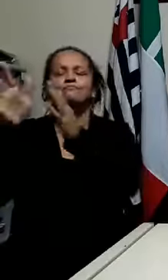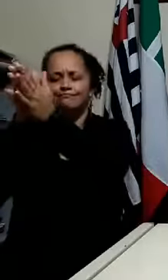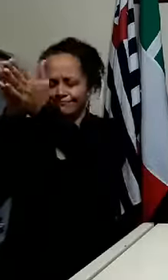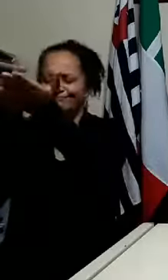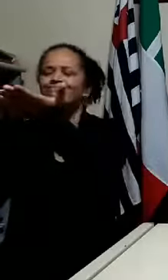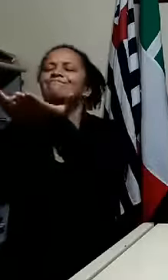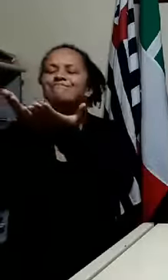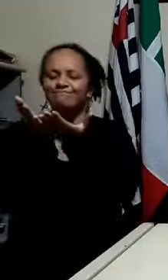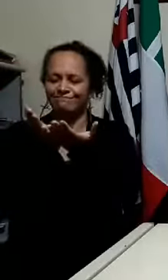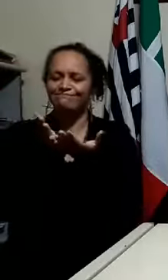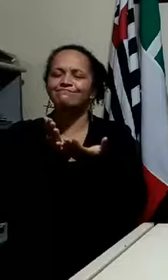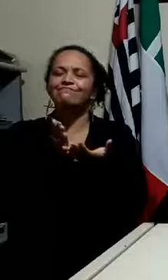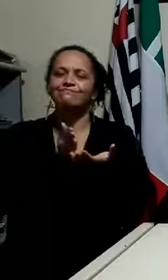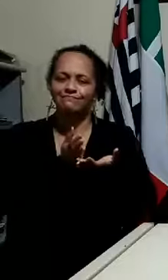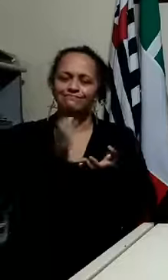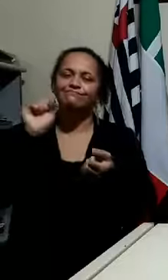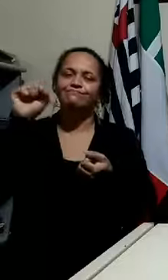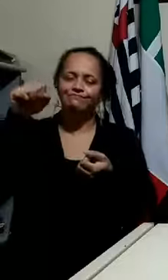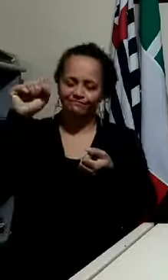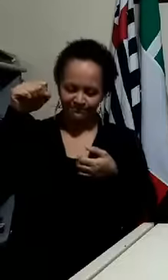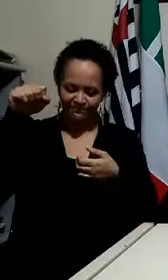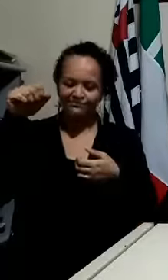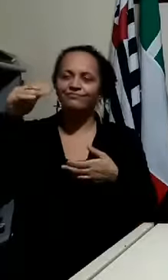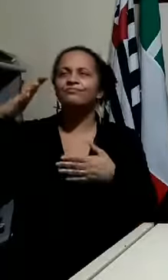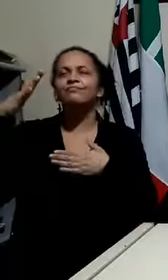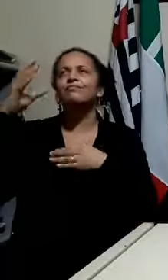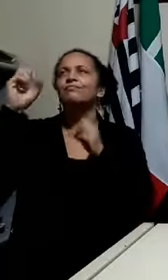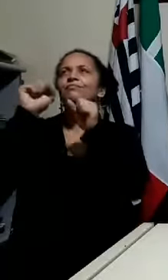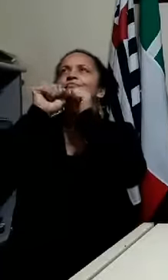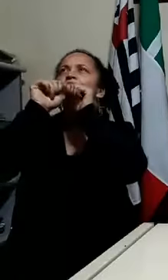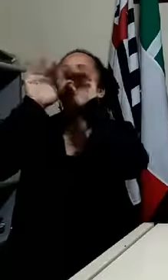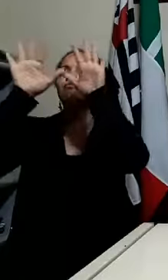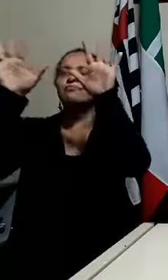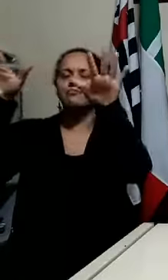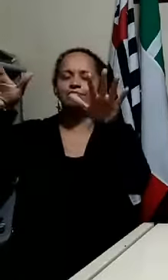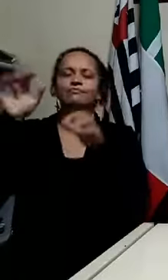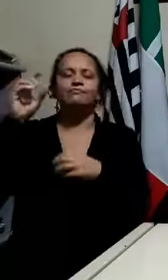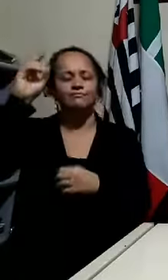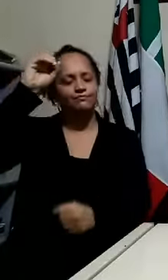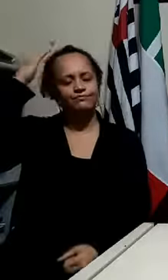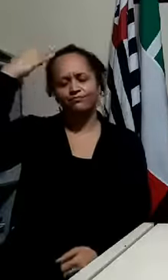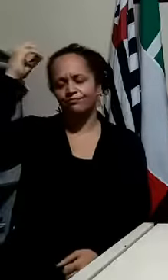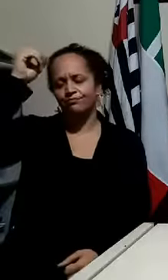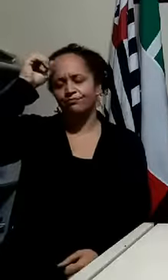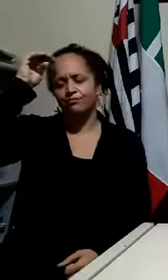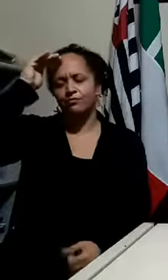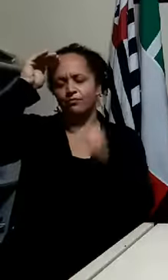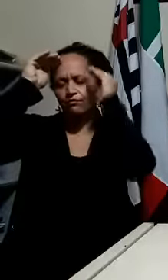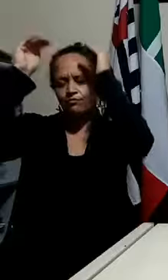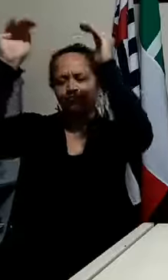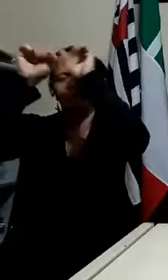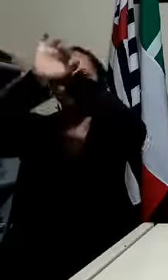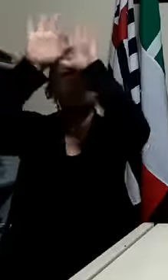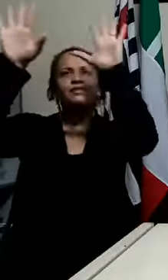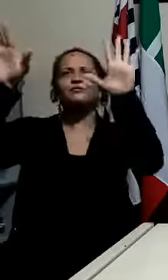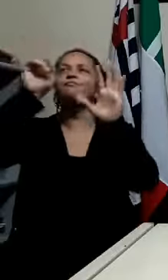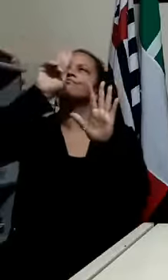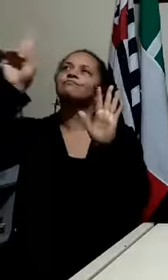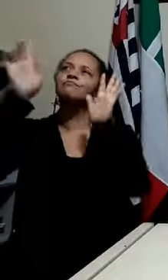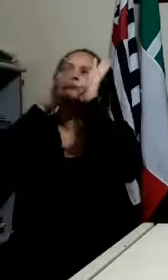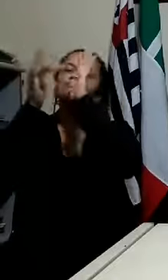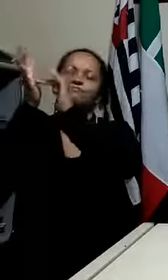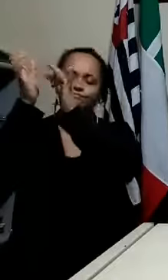mas cumpre o seu propósito. A ti te damos toda a honra e toda a glória, em nome de Jesus.